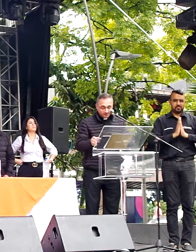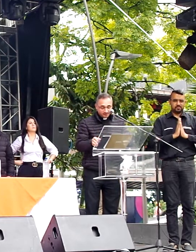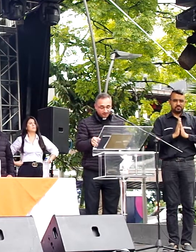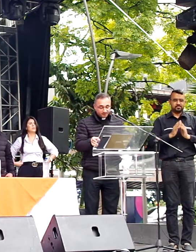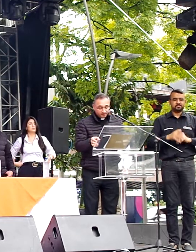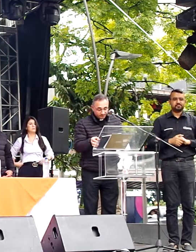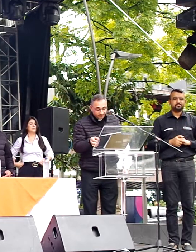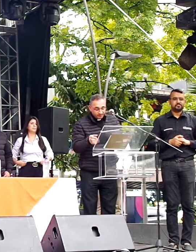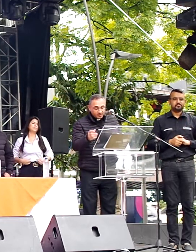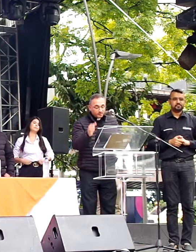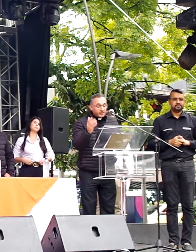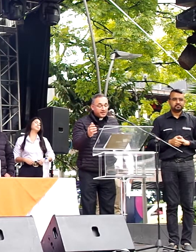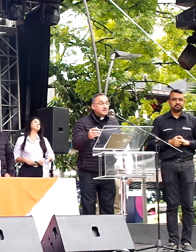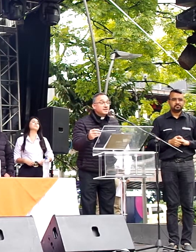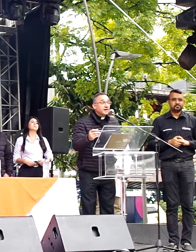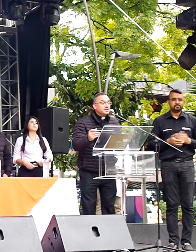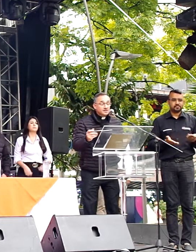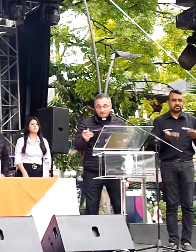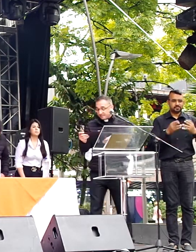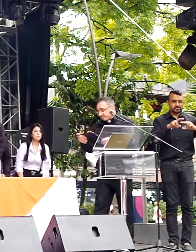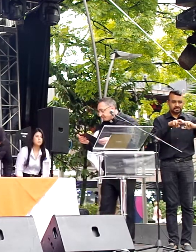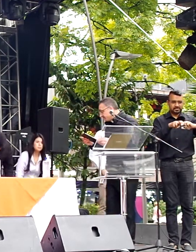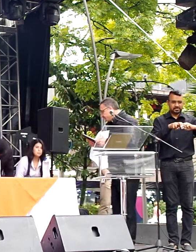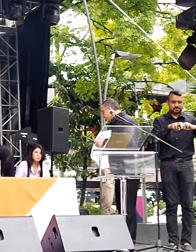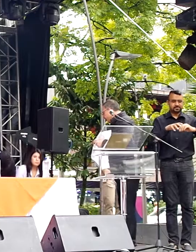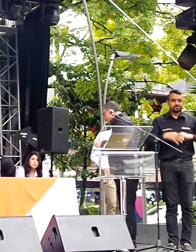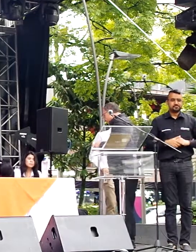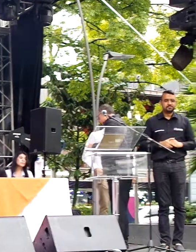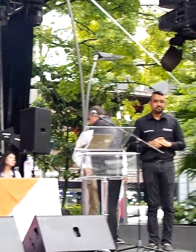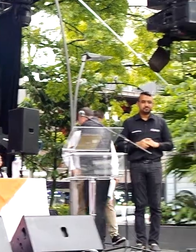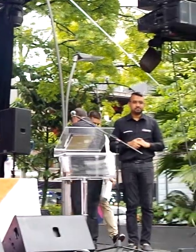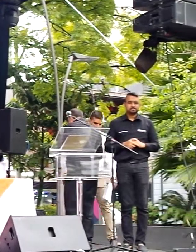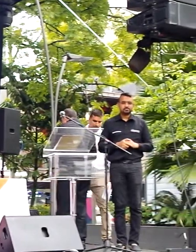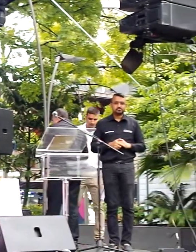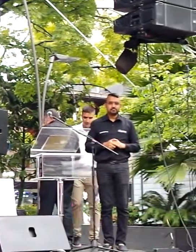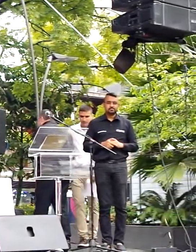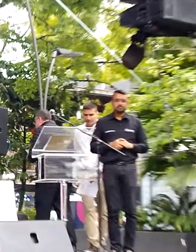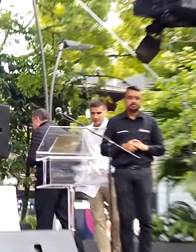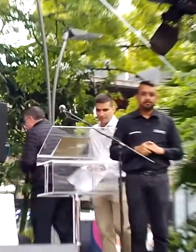Amén. Pueden sentarse.